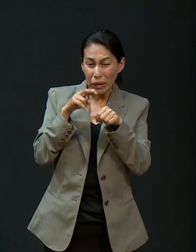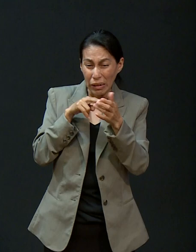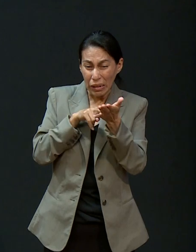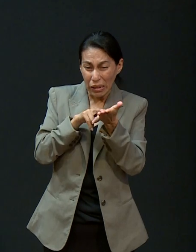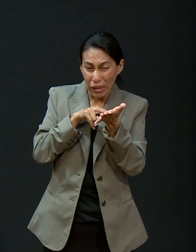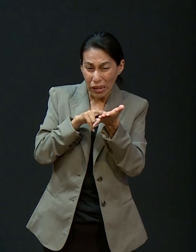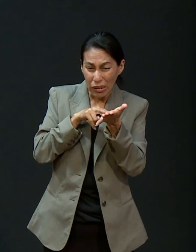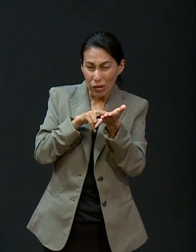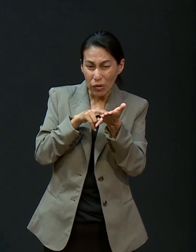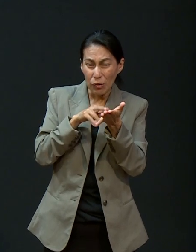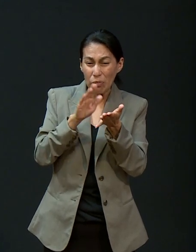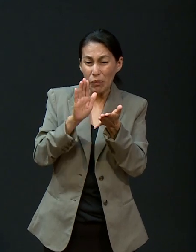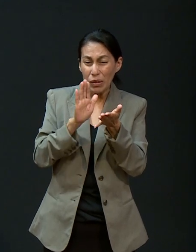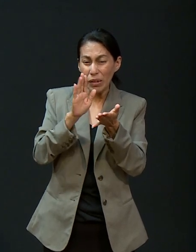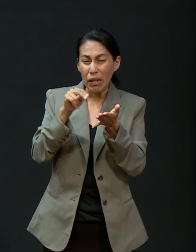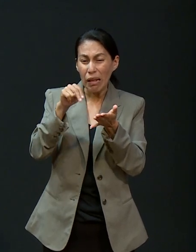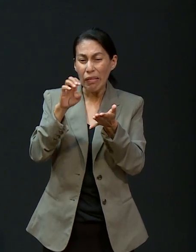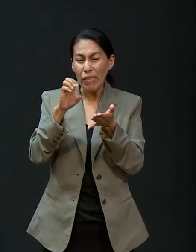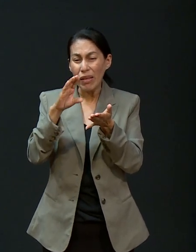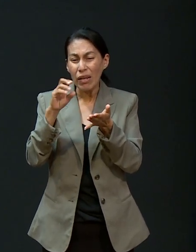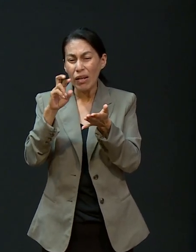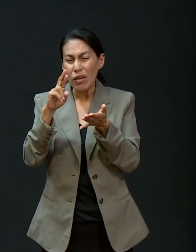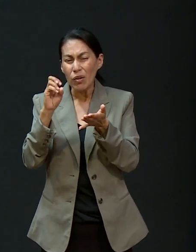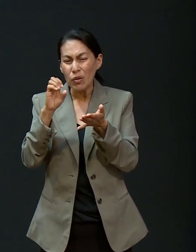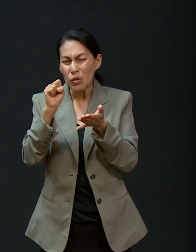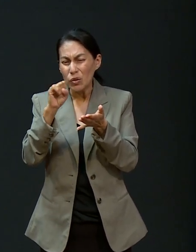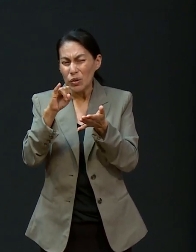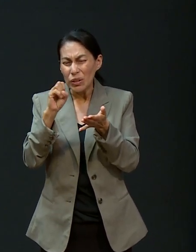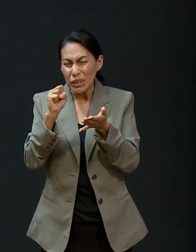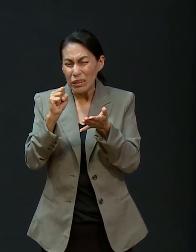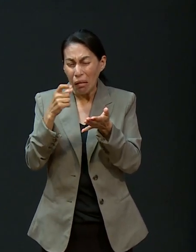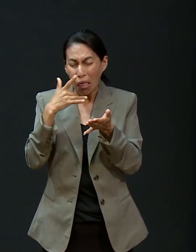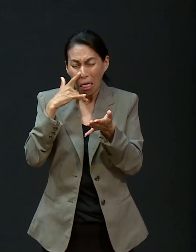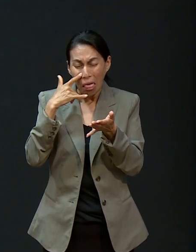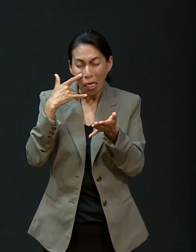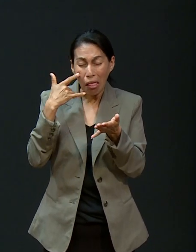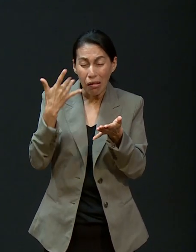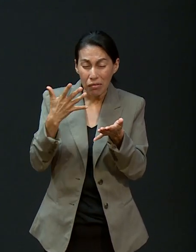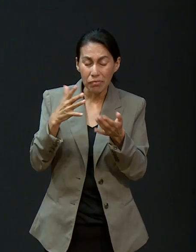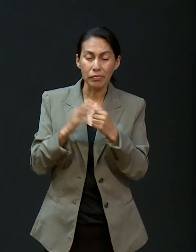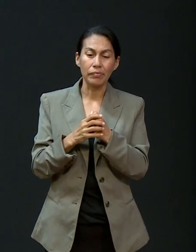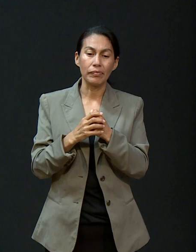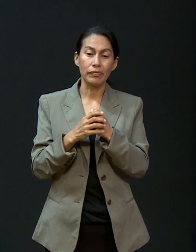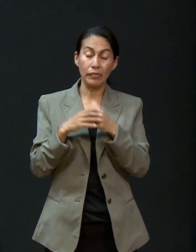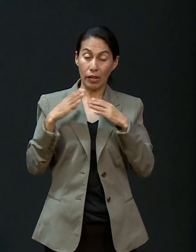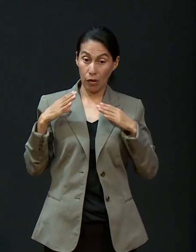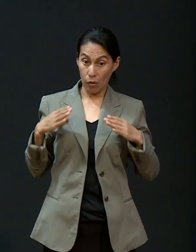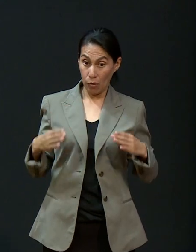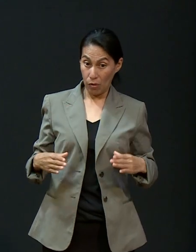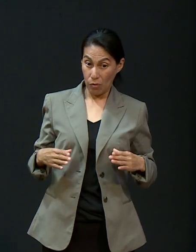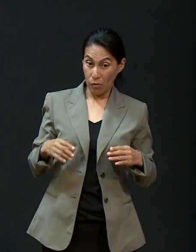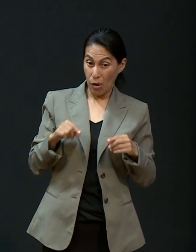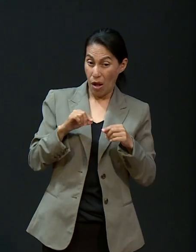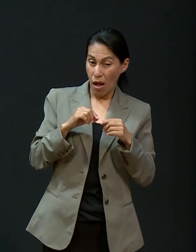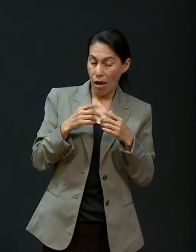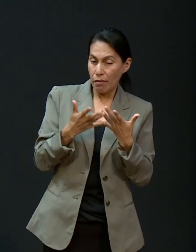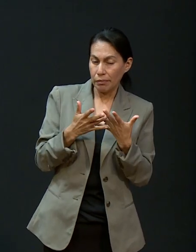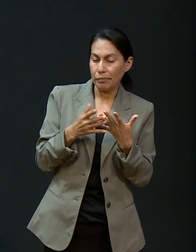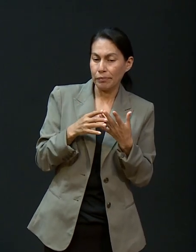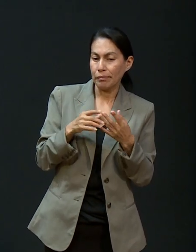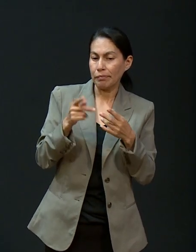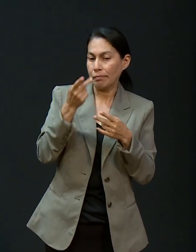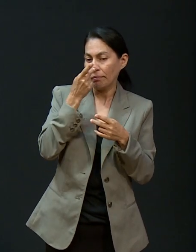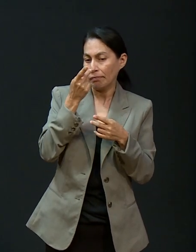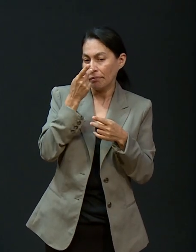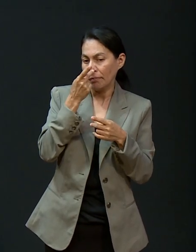negro, que él ya vio ahí, que era como una necrosis. Pero muy chiquito, que no se veía casi. O sea, el cuerpo estaba